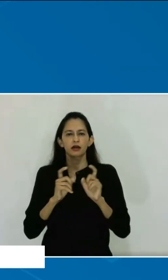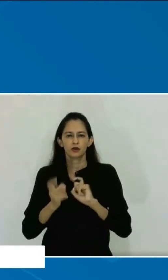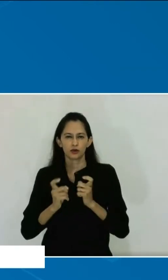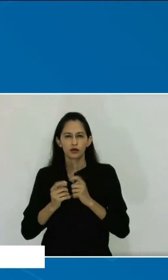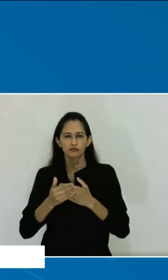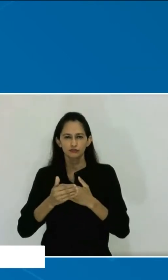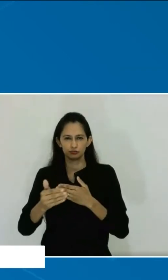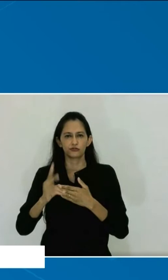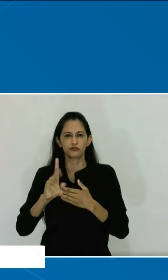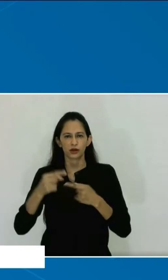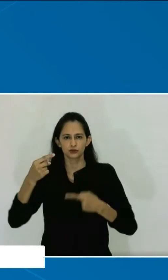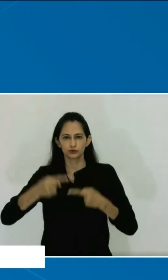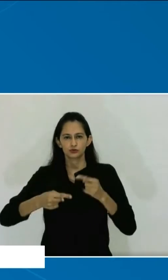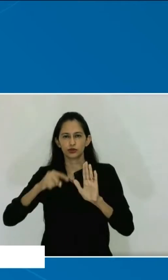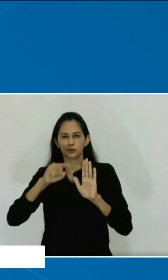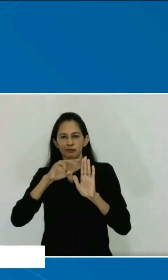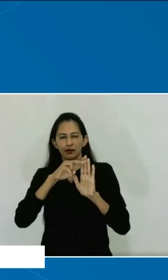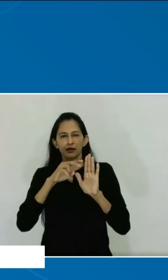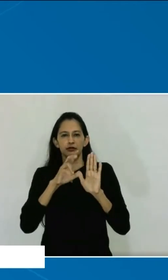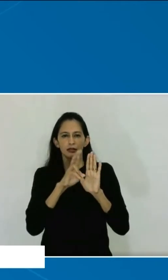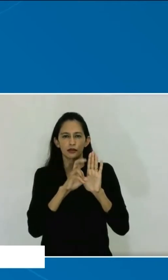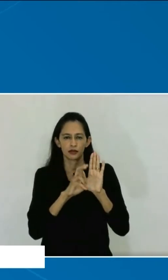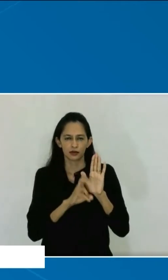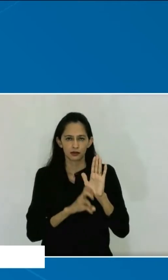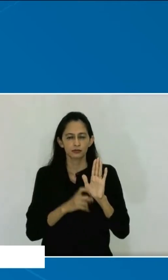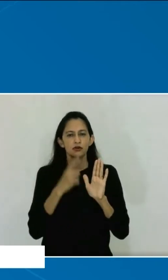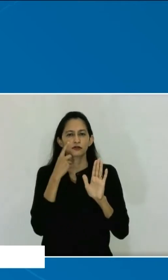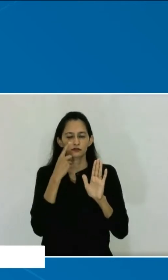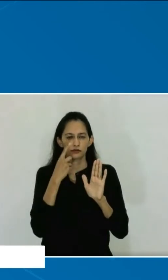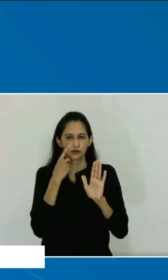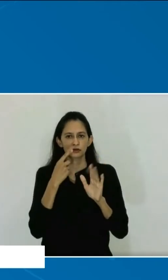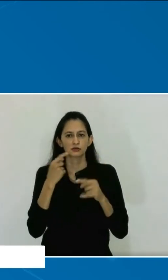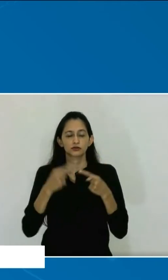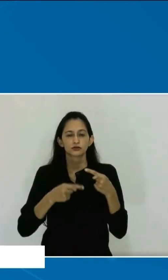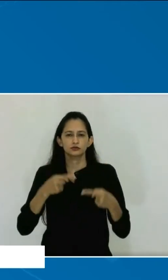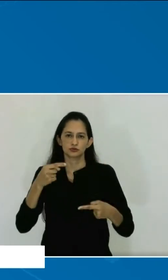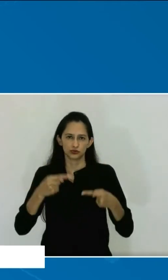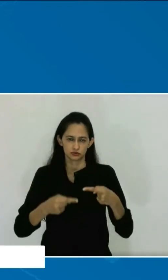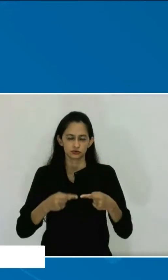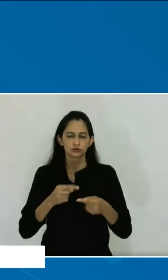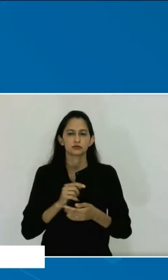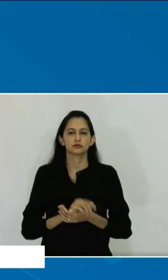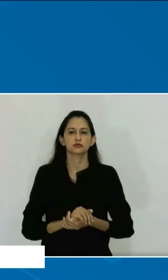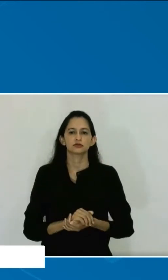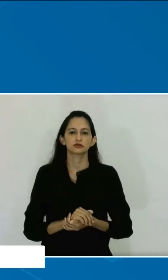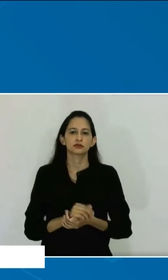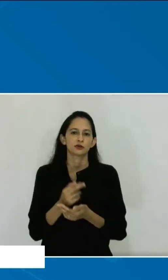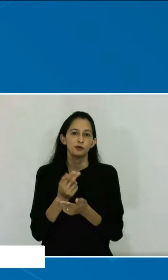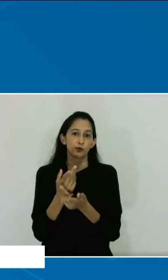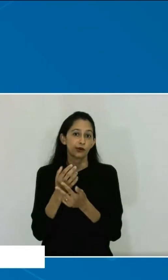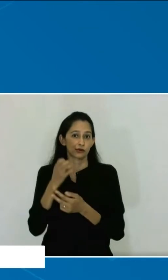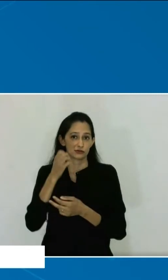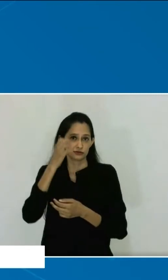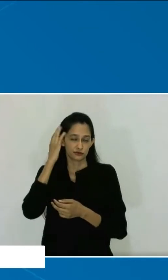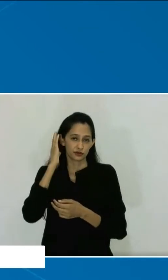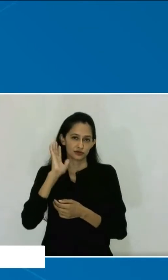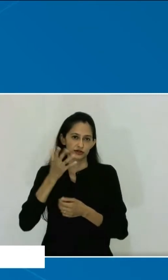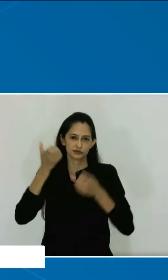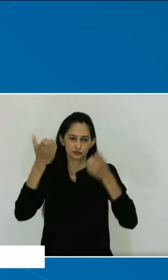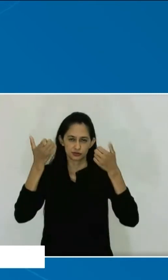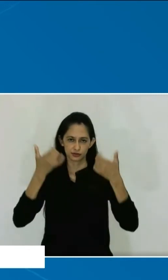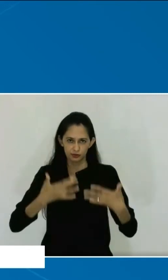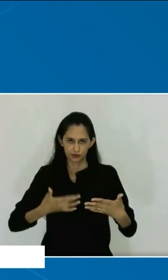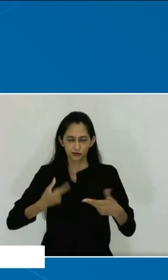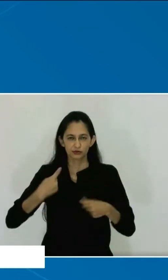já prevendo, portanto, a realização. Estamos aí sinalizando, como disse o professor Edivar, a